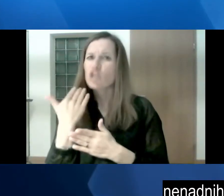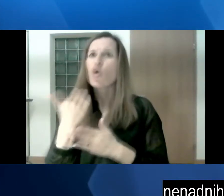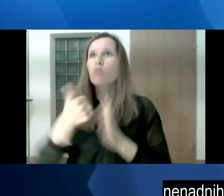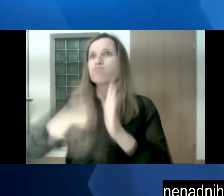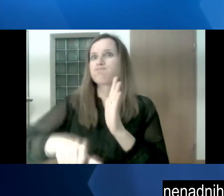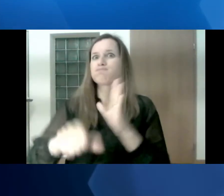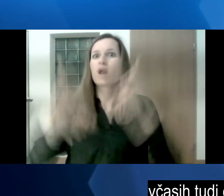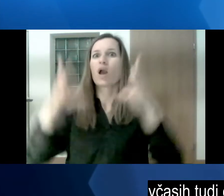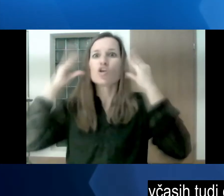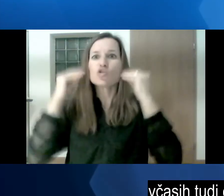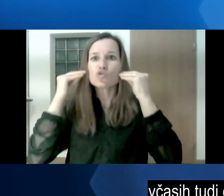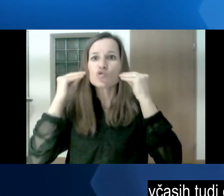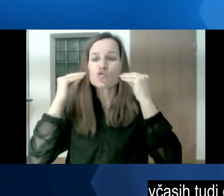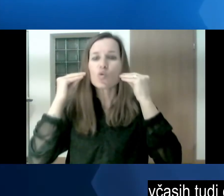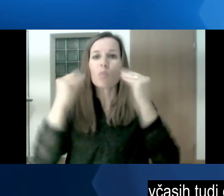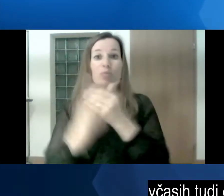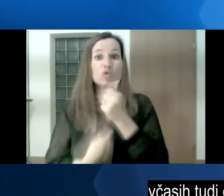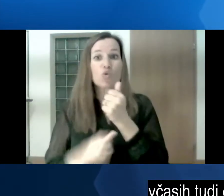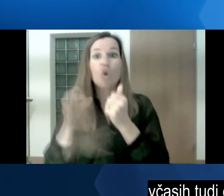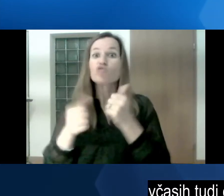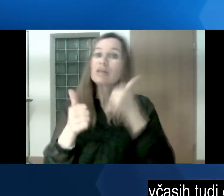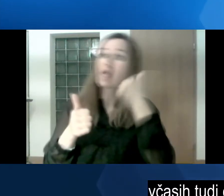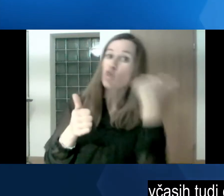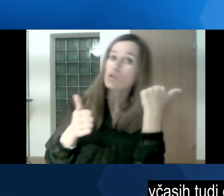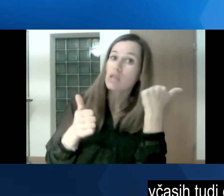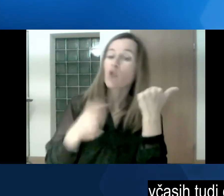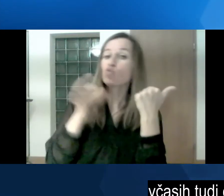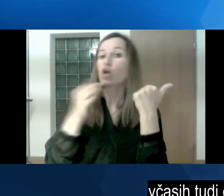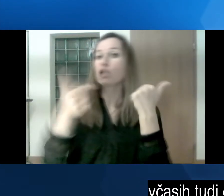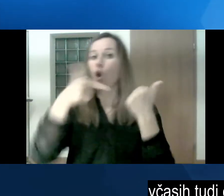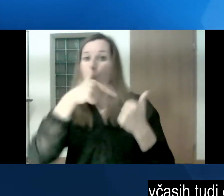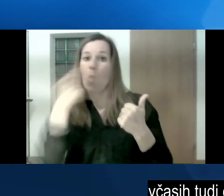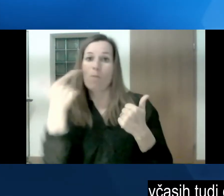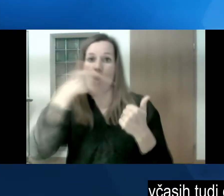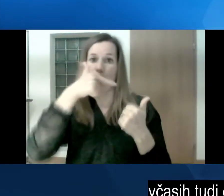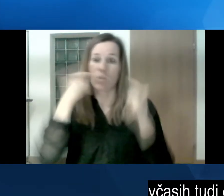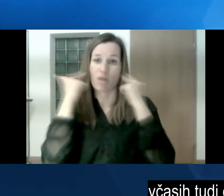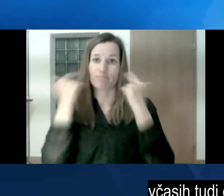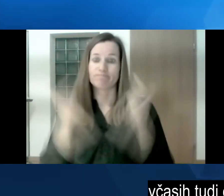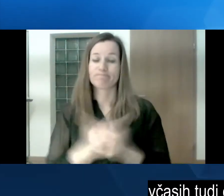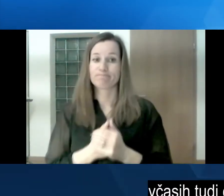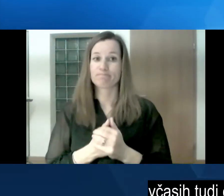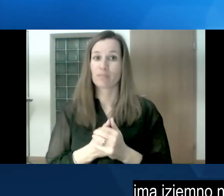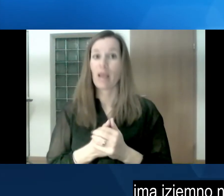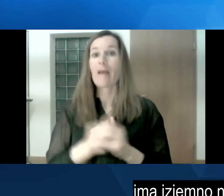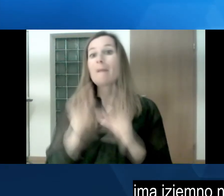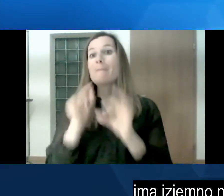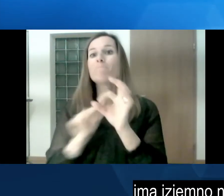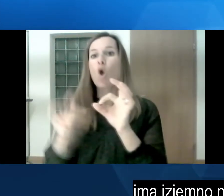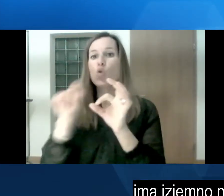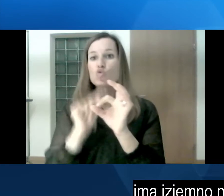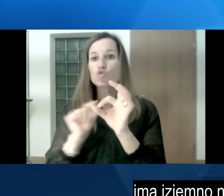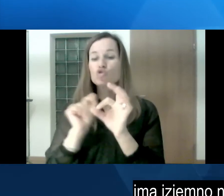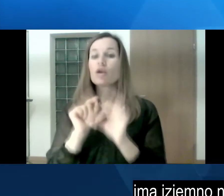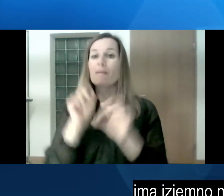večinoma enostranskih, včasih tudi obojestranskih. Polžek, če ga samo na hitro pogledamo, ima